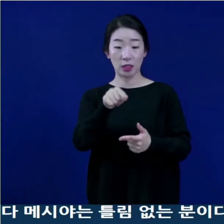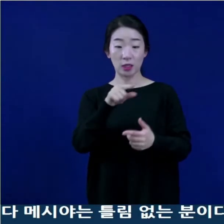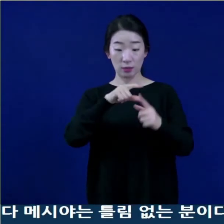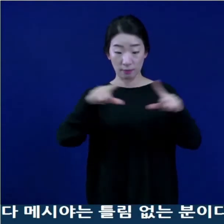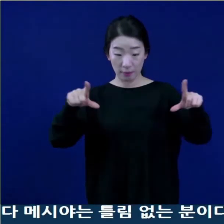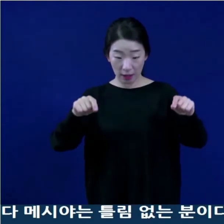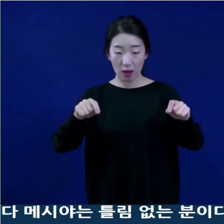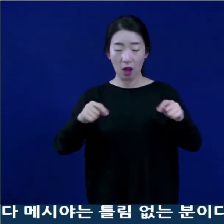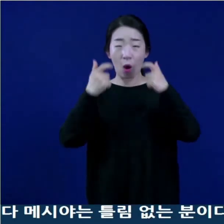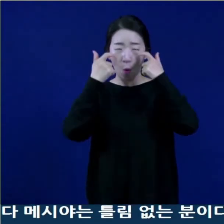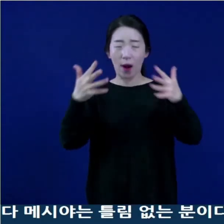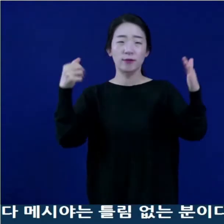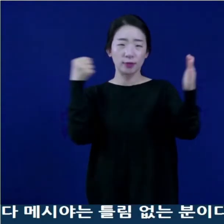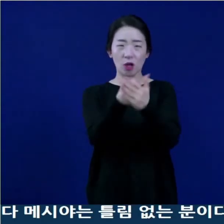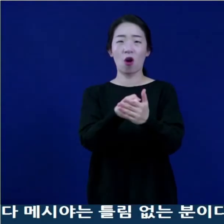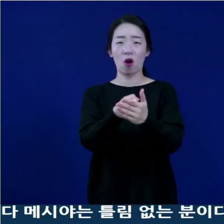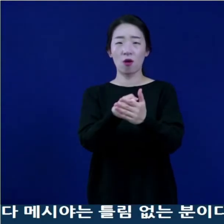뜻이죠.